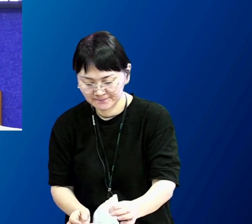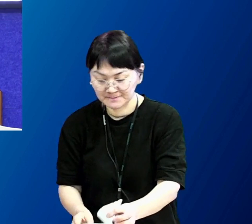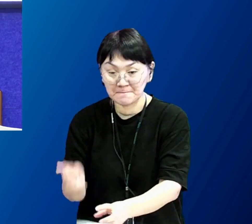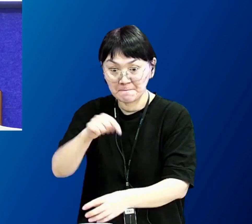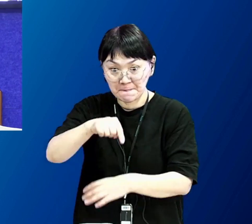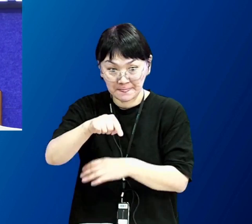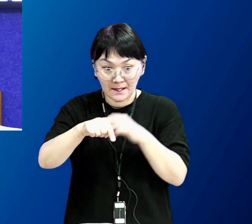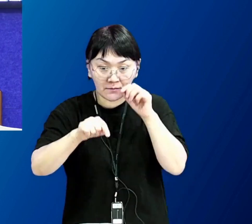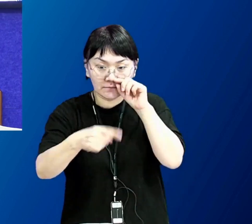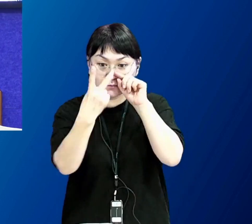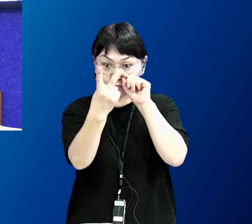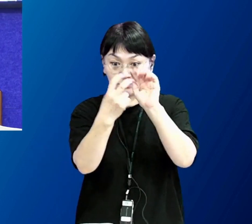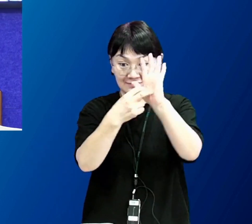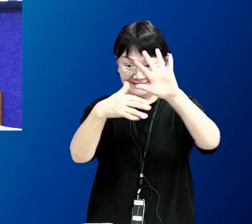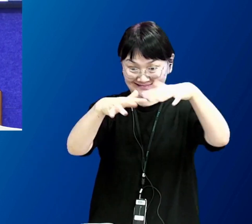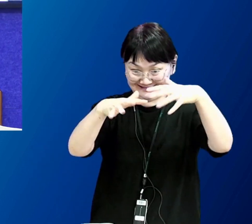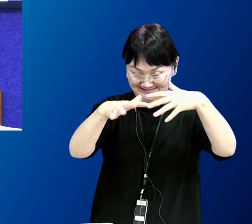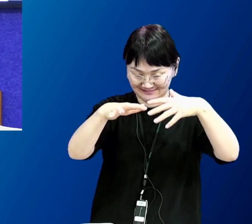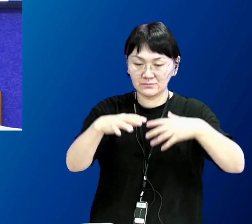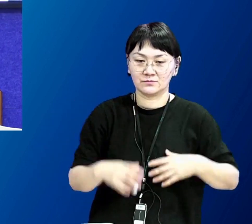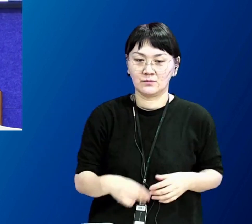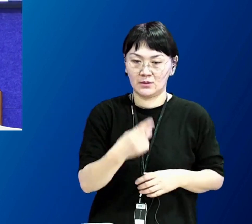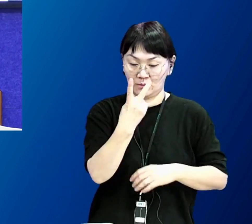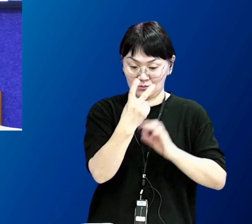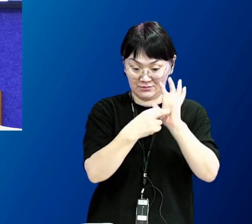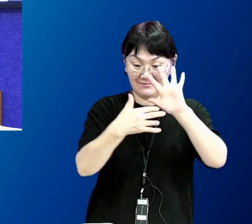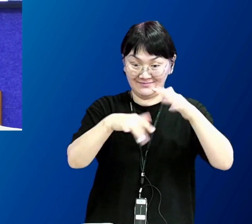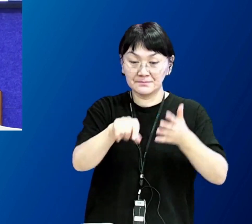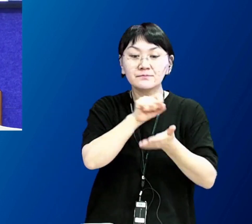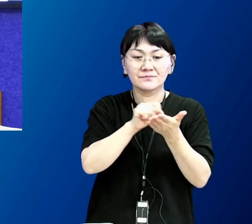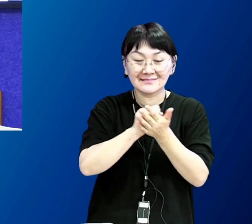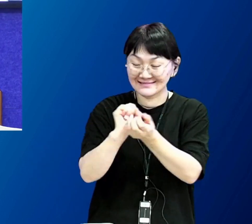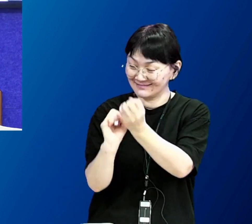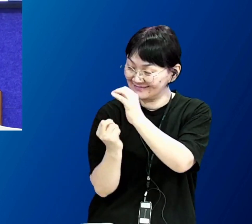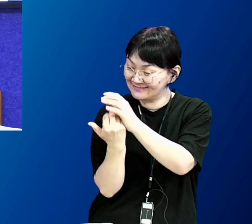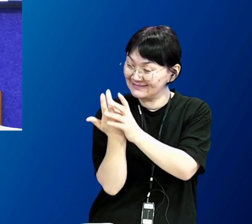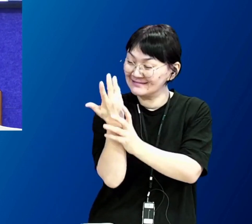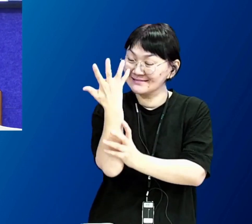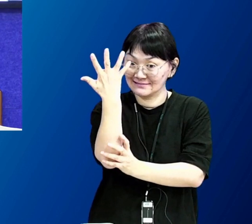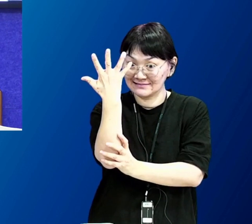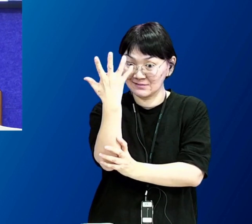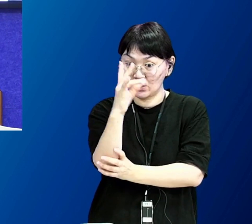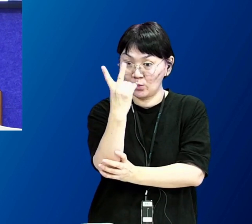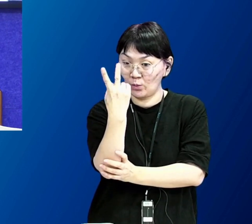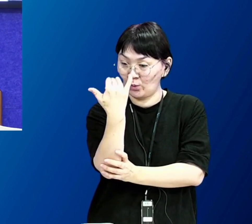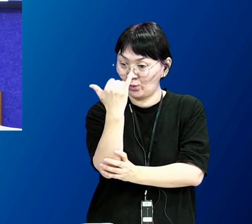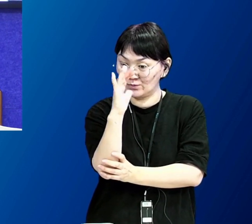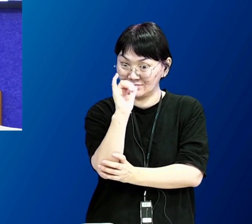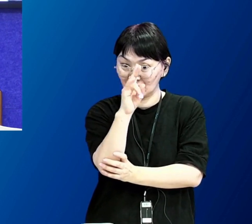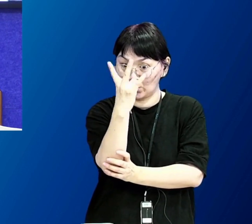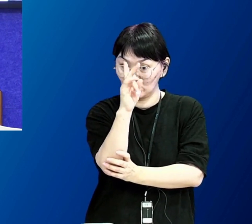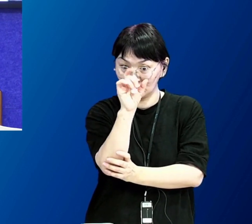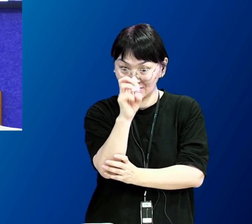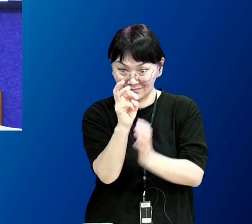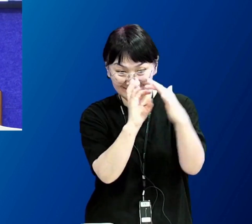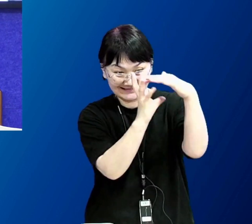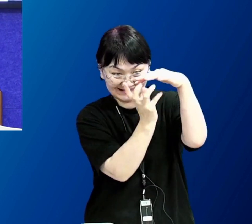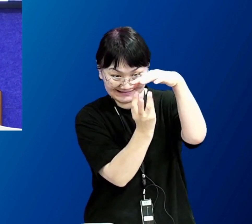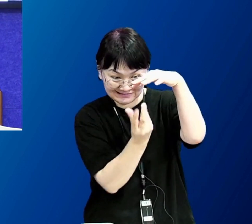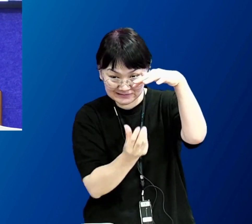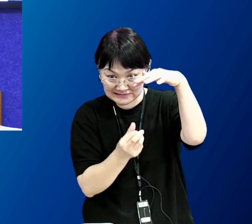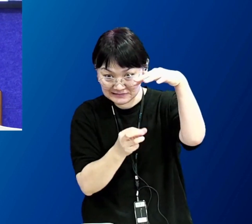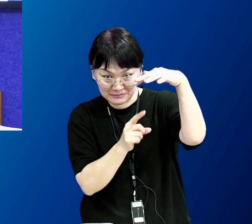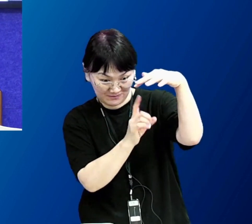цэцэглэж байгаа 2:15 дээр Соломоны дүн 2:15 дээр цэцэглэж байгаа усан үзмийн минь цэцэрлэгийг сүйтгэх